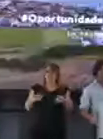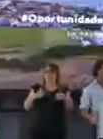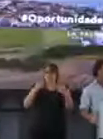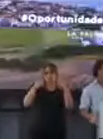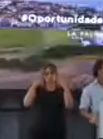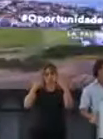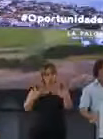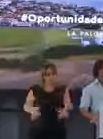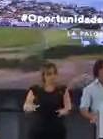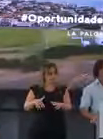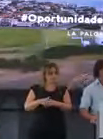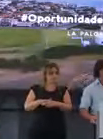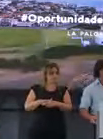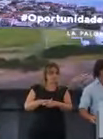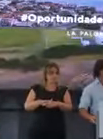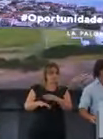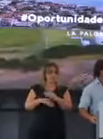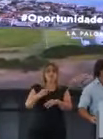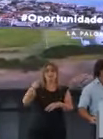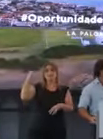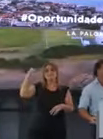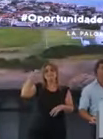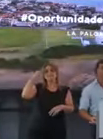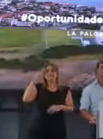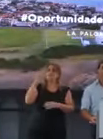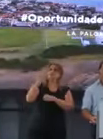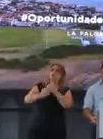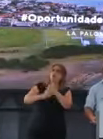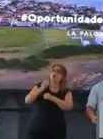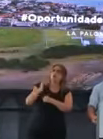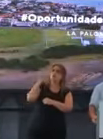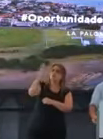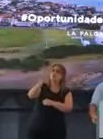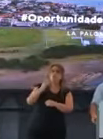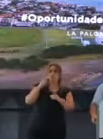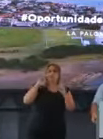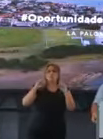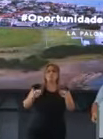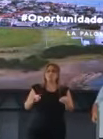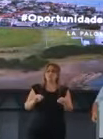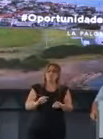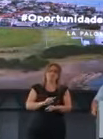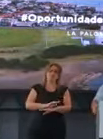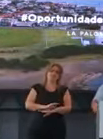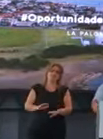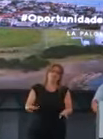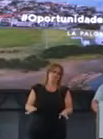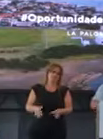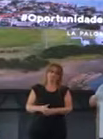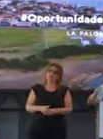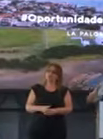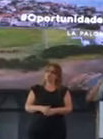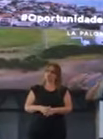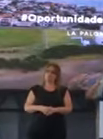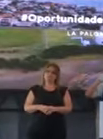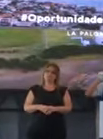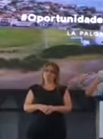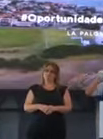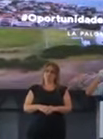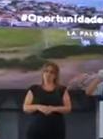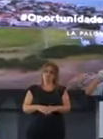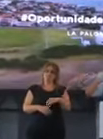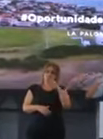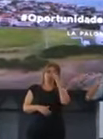rotundamente a pensar que los 5 años que vienen van a ser chaucha. Muy bien, Luis. No solo...